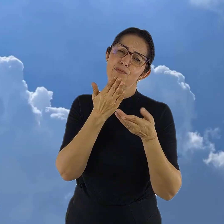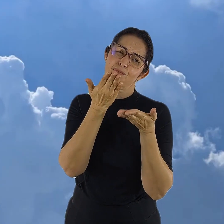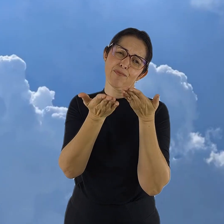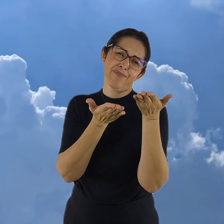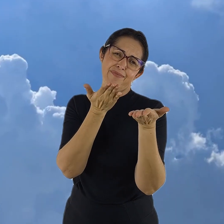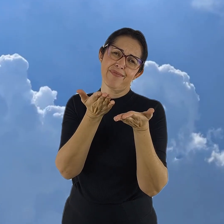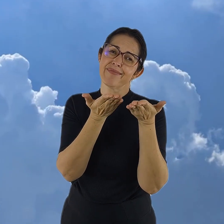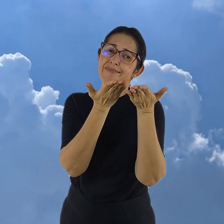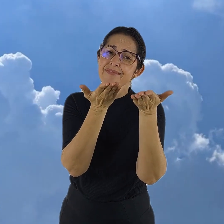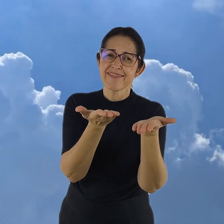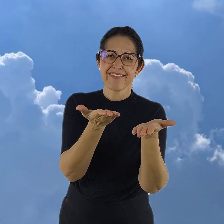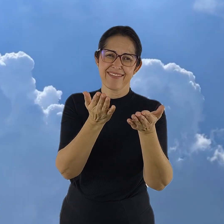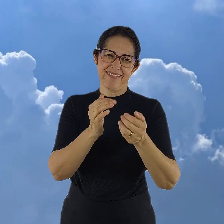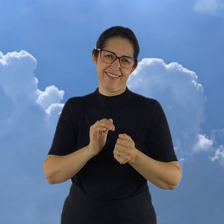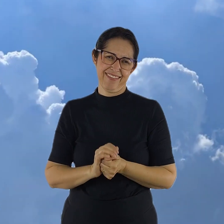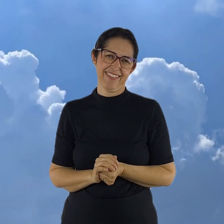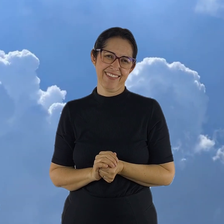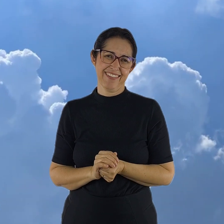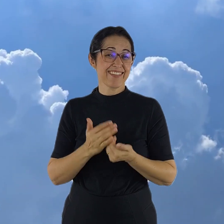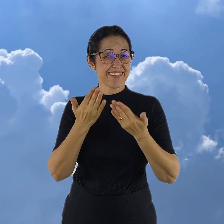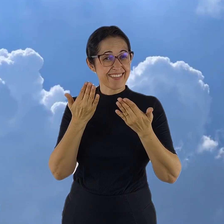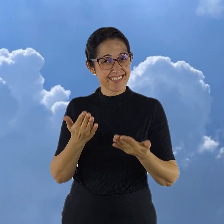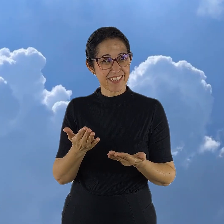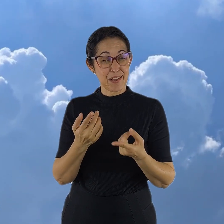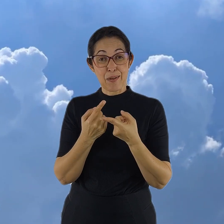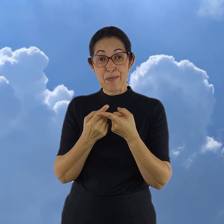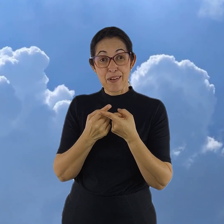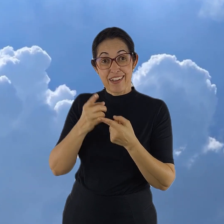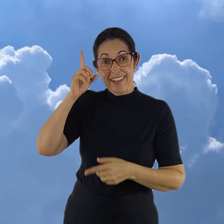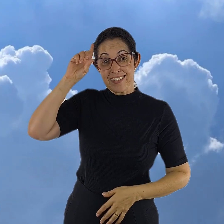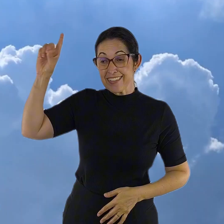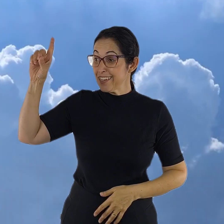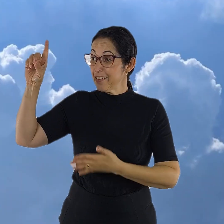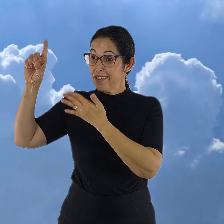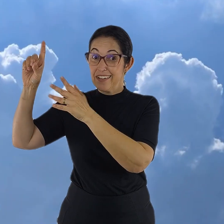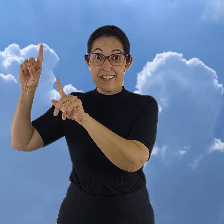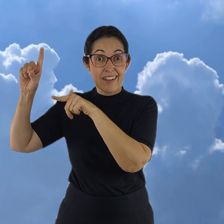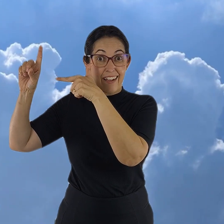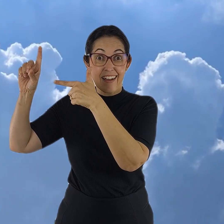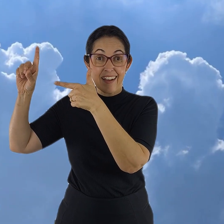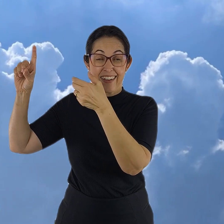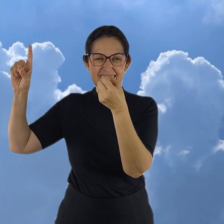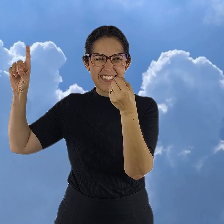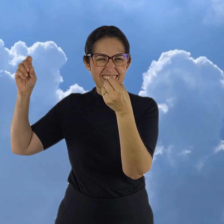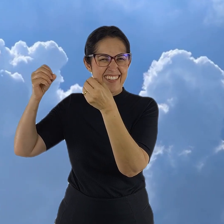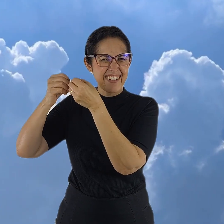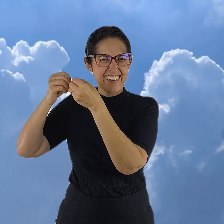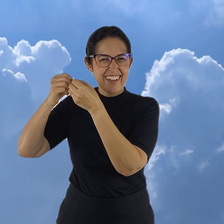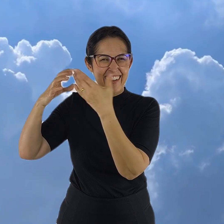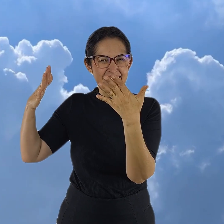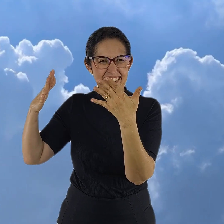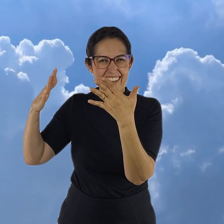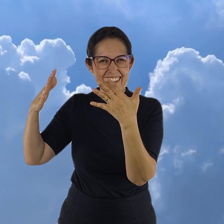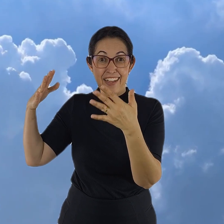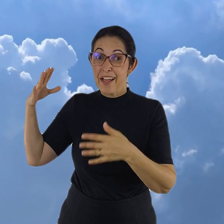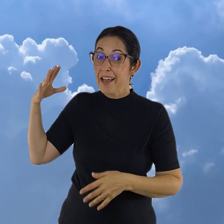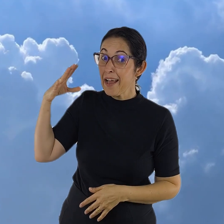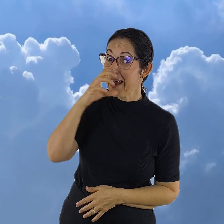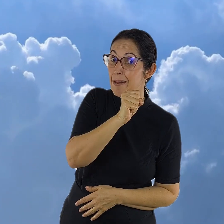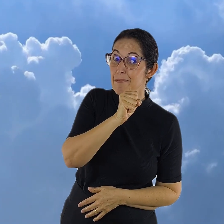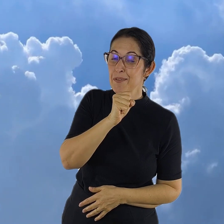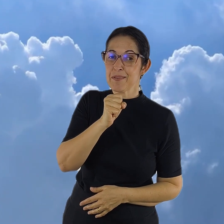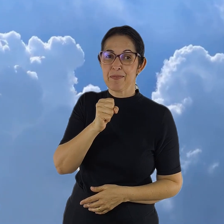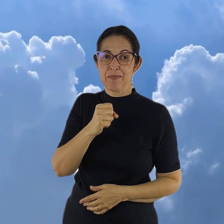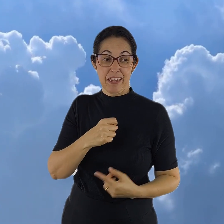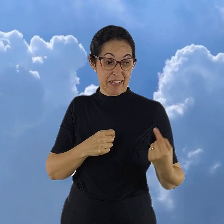cuidar dos seus servos. Veja que interessante, o Senhor é o oposto dessa característica que nós